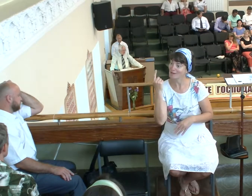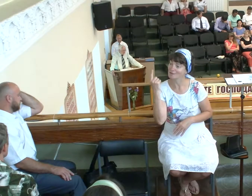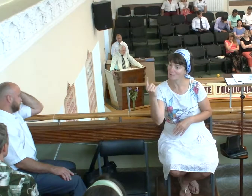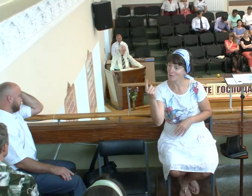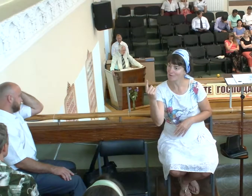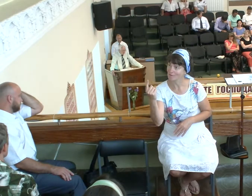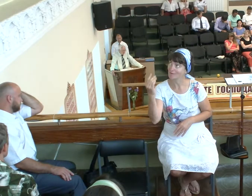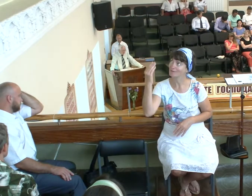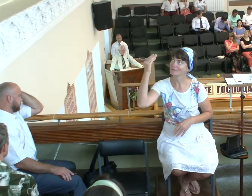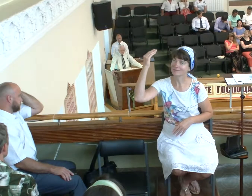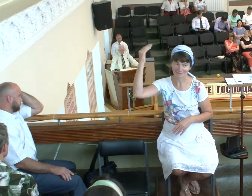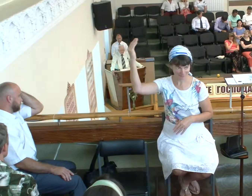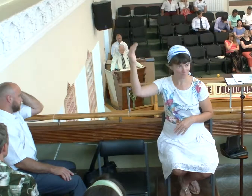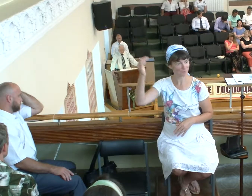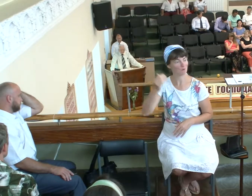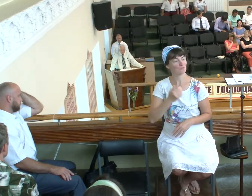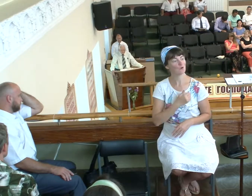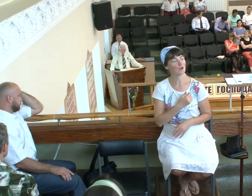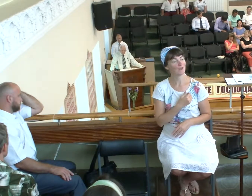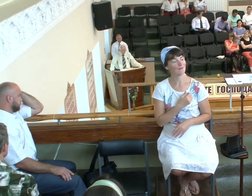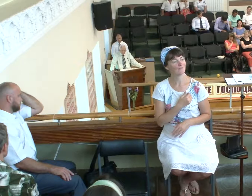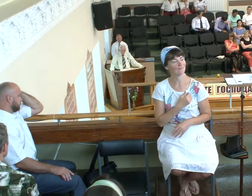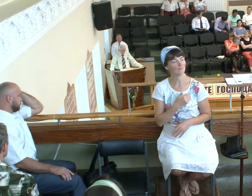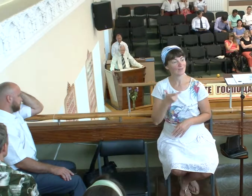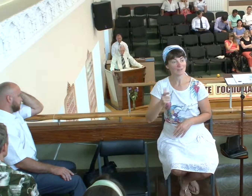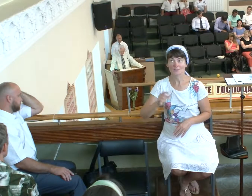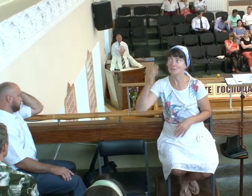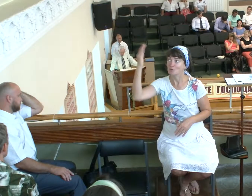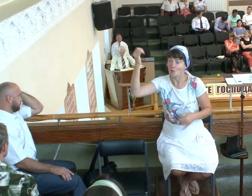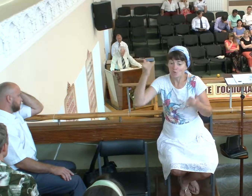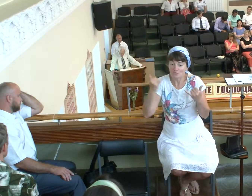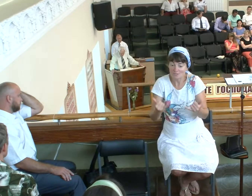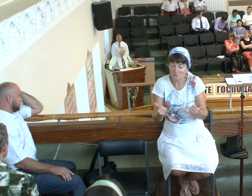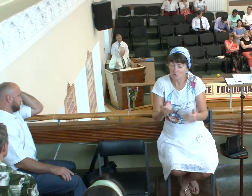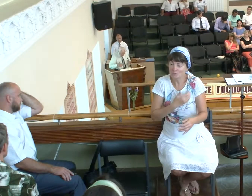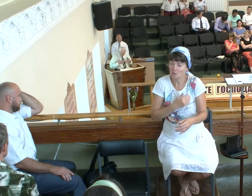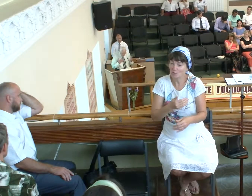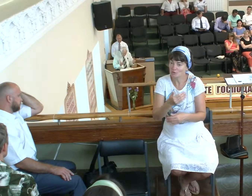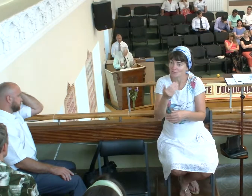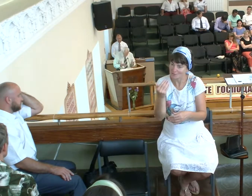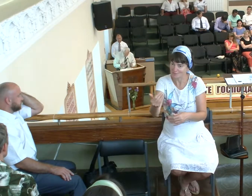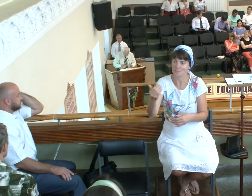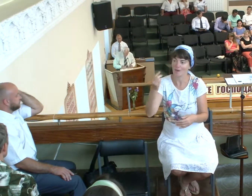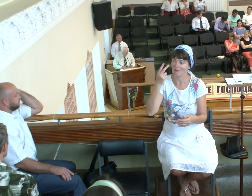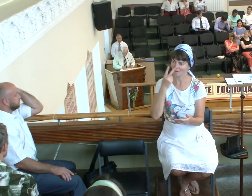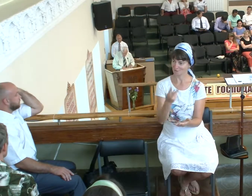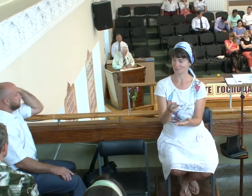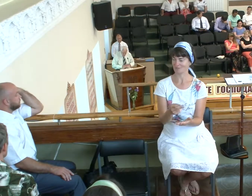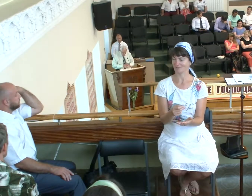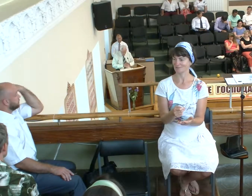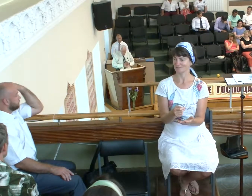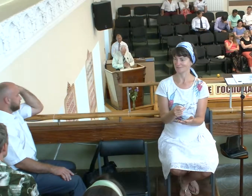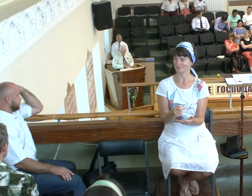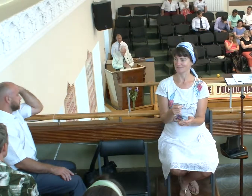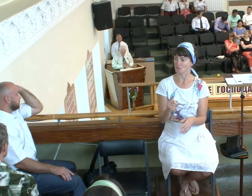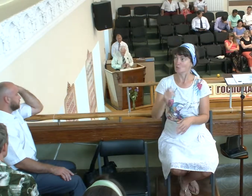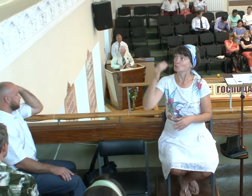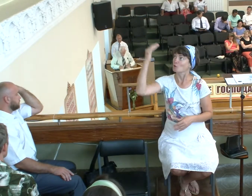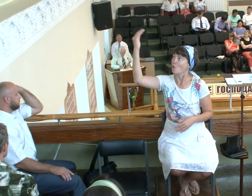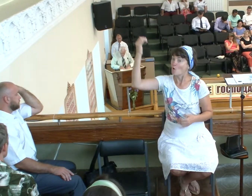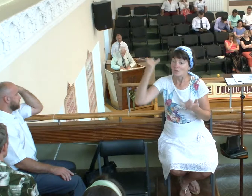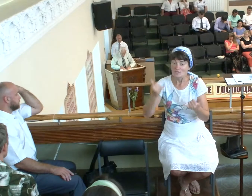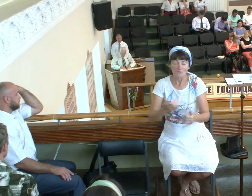Какая Его воля? Где Он хочет видеть меня сегодня? Что Он хочет, чтобы я сегодня делал?